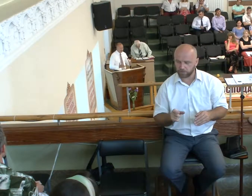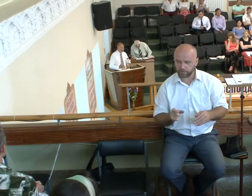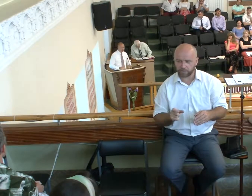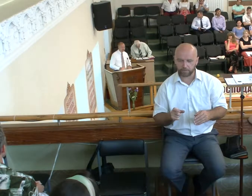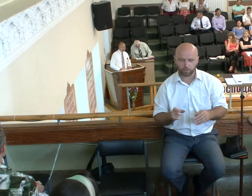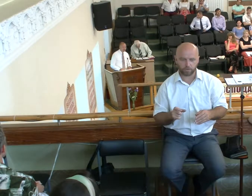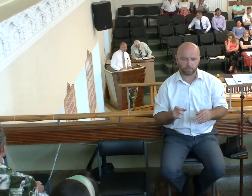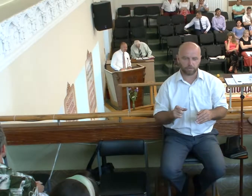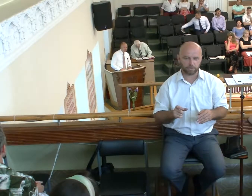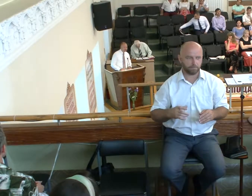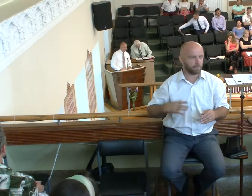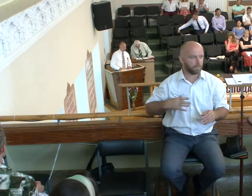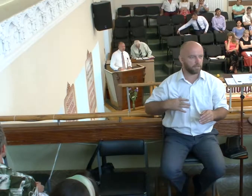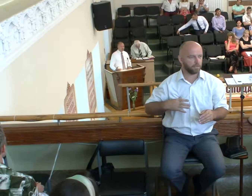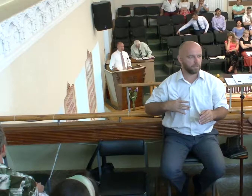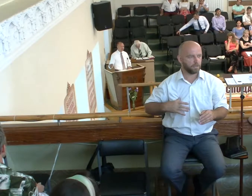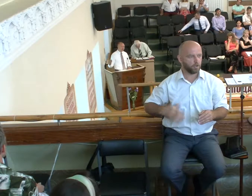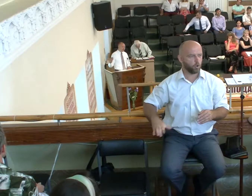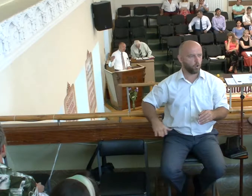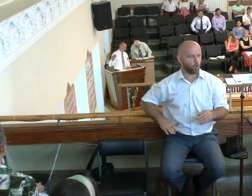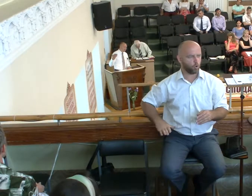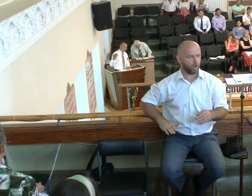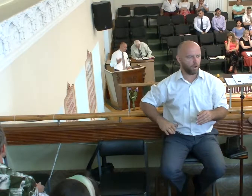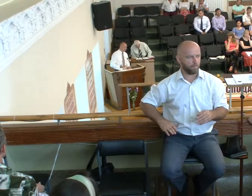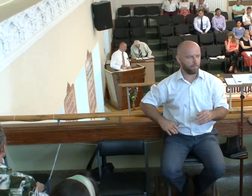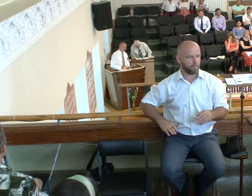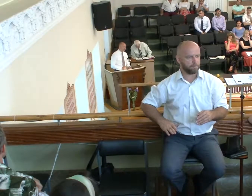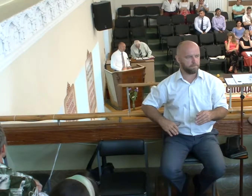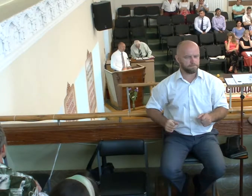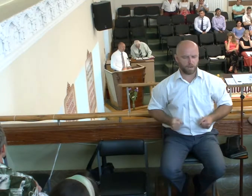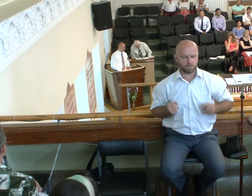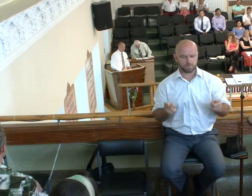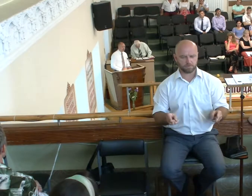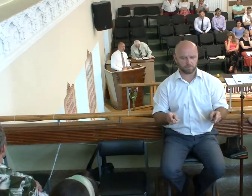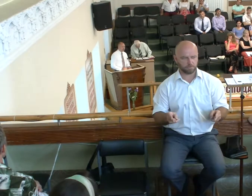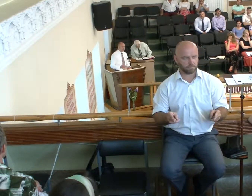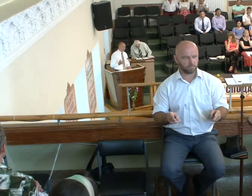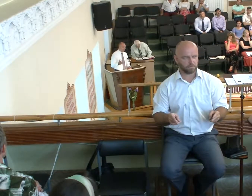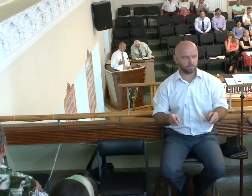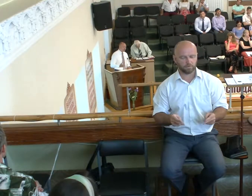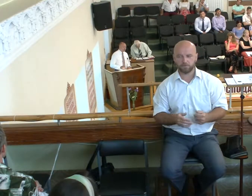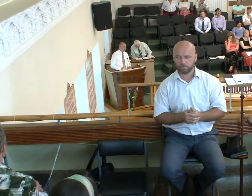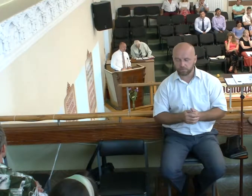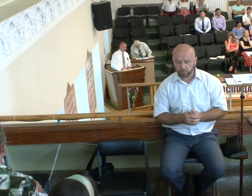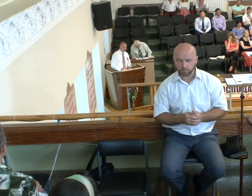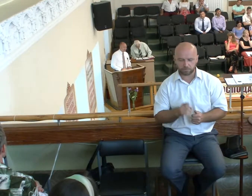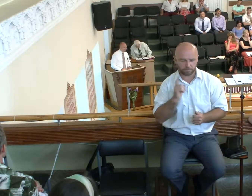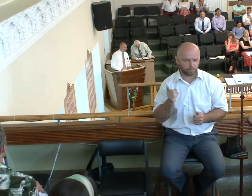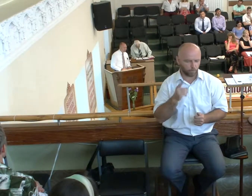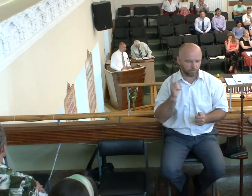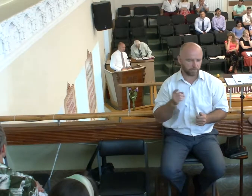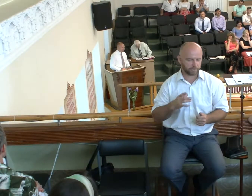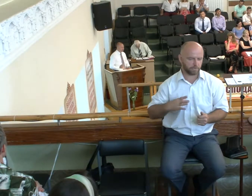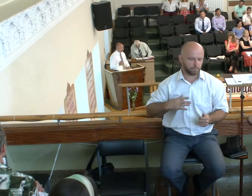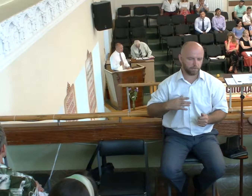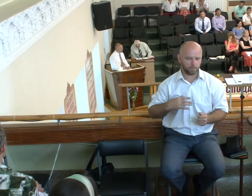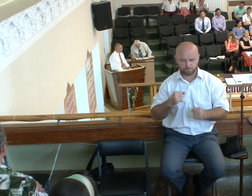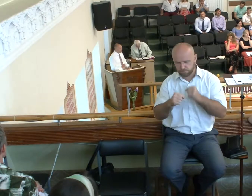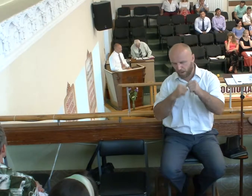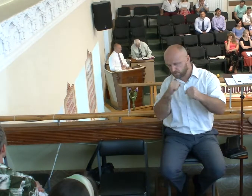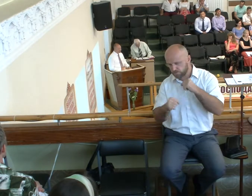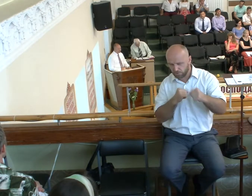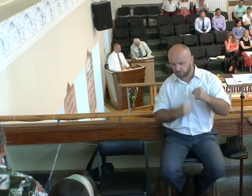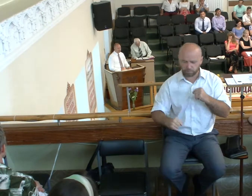каких-то криминальных вещах, как человека, который посвятил свою жизнь, молодость свою посвятил боксу, он был